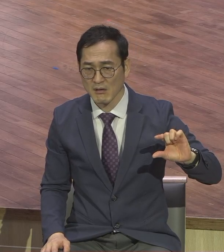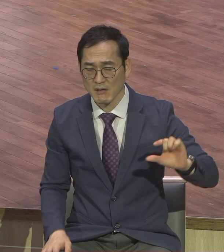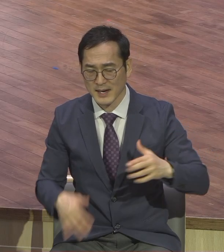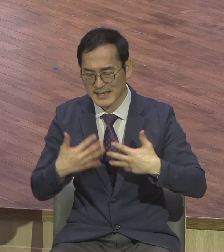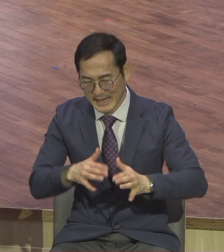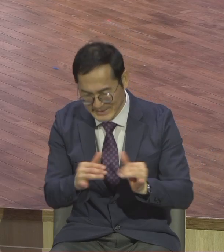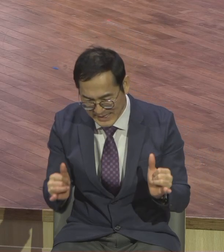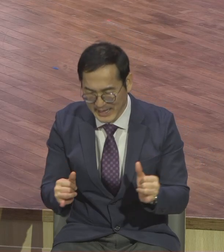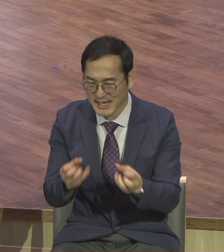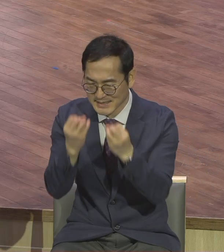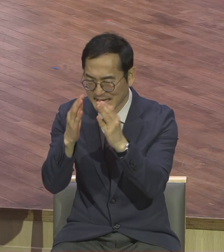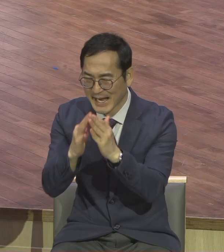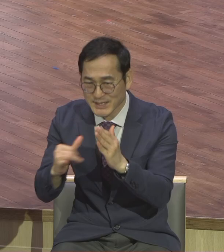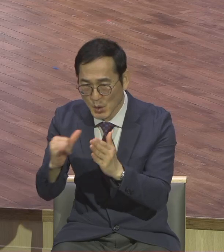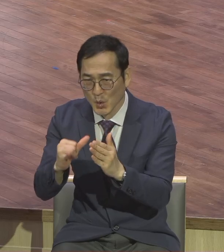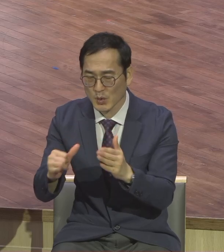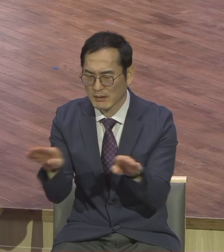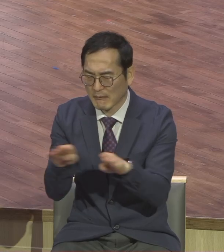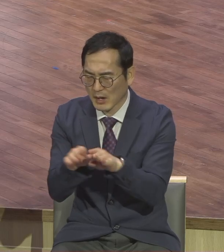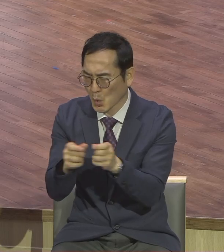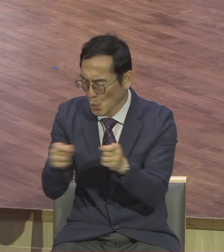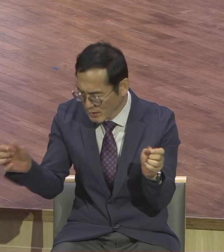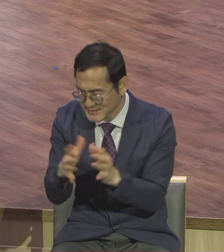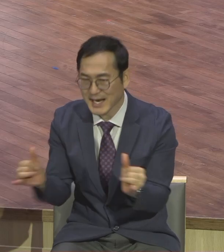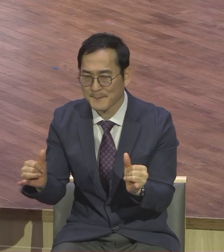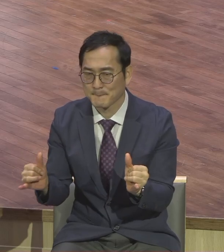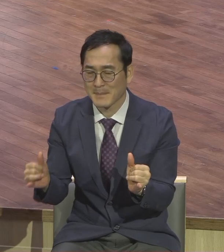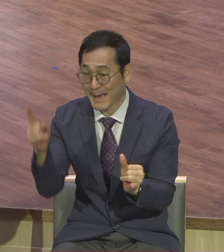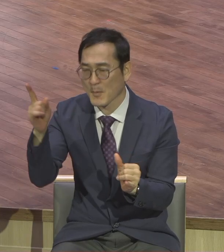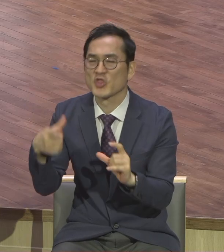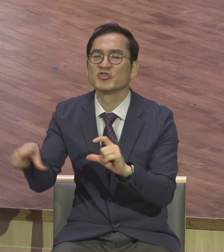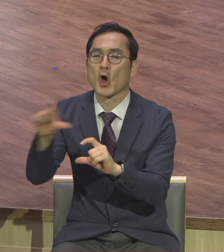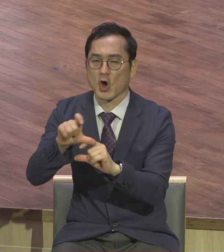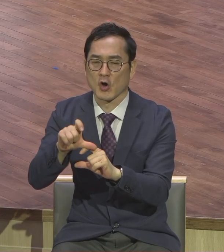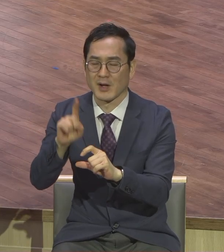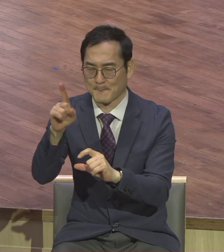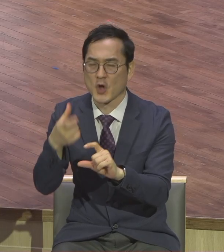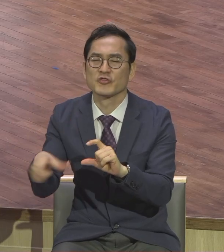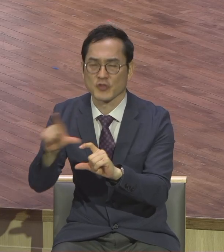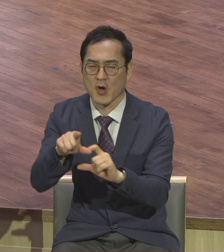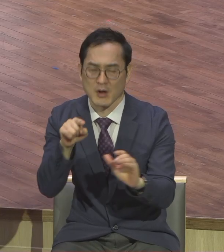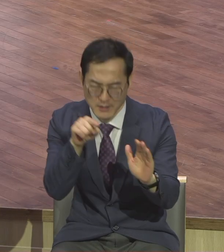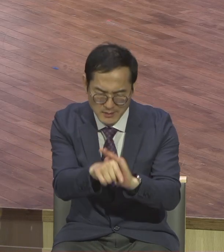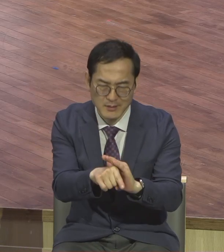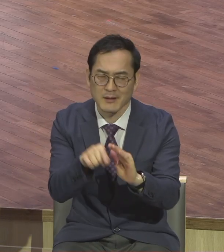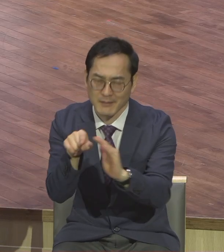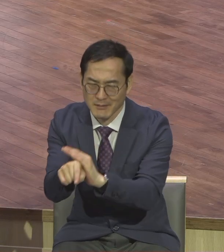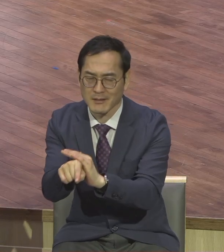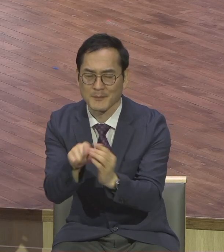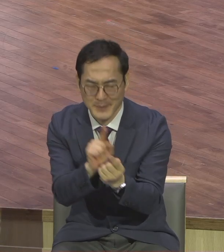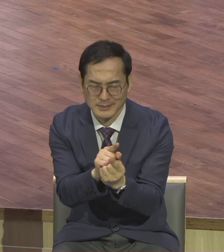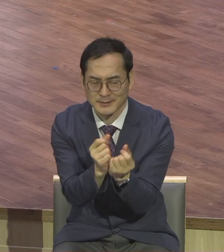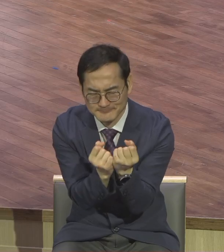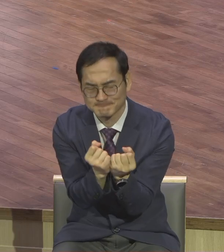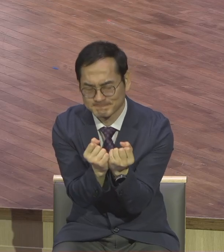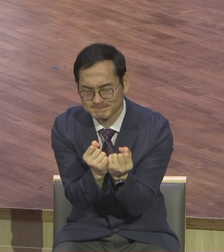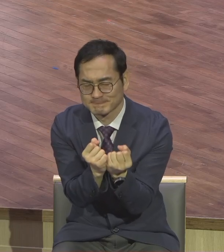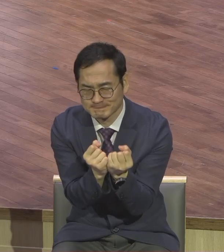새가족, 장단기 결석자 한 번만 더 만나보고 그들을 회복시키기